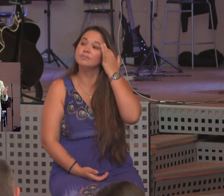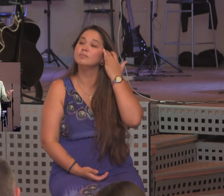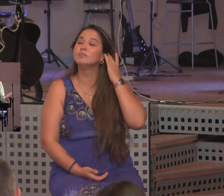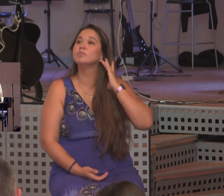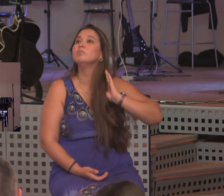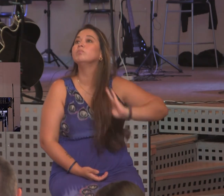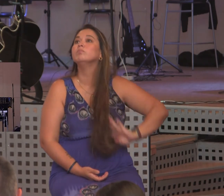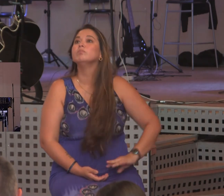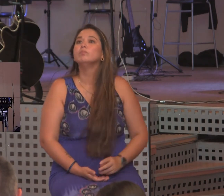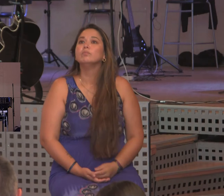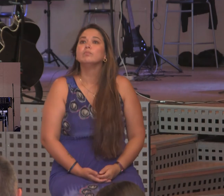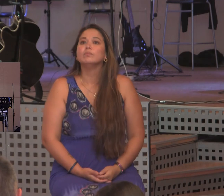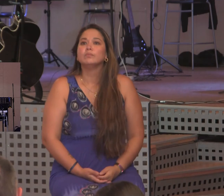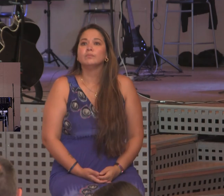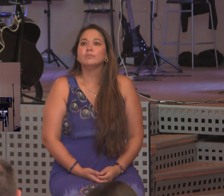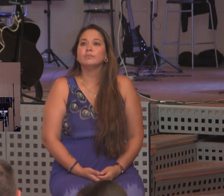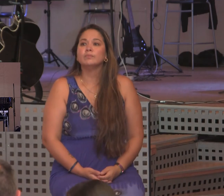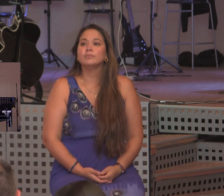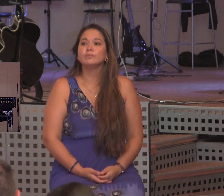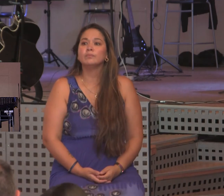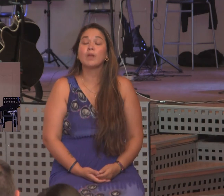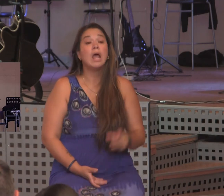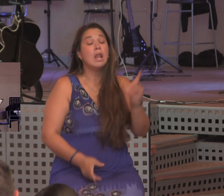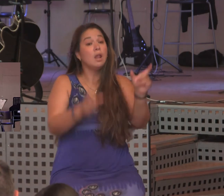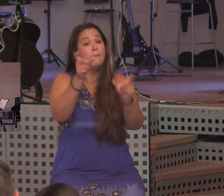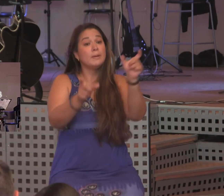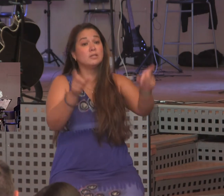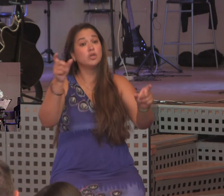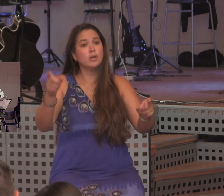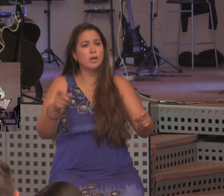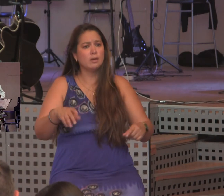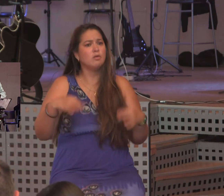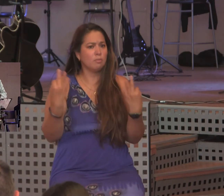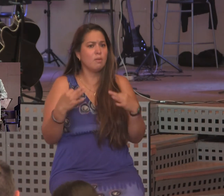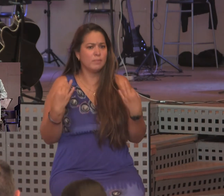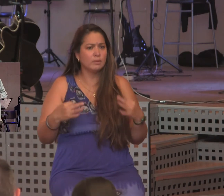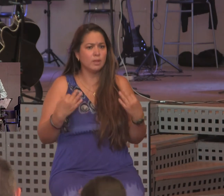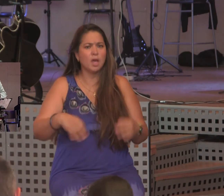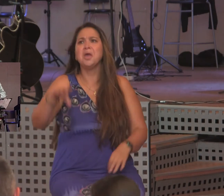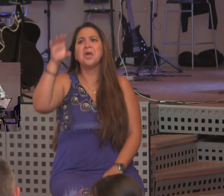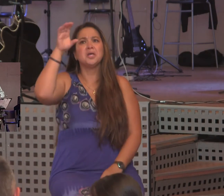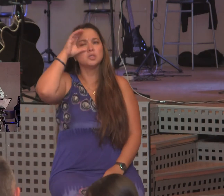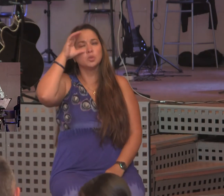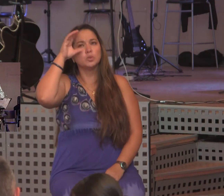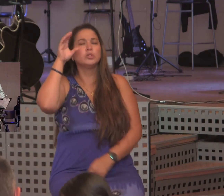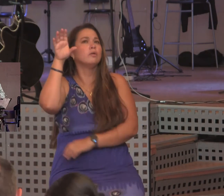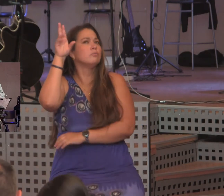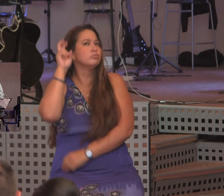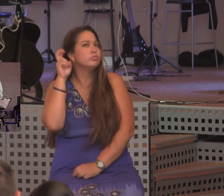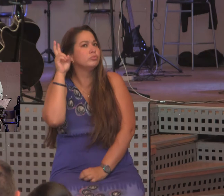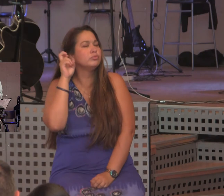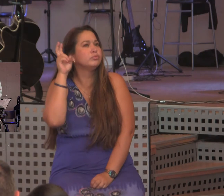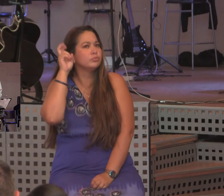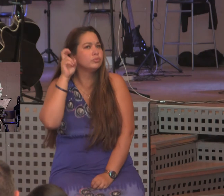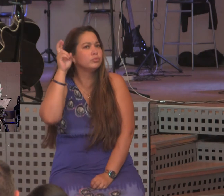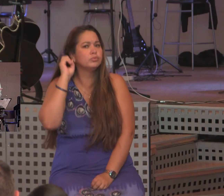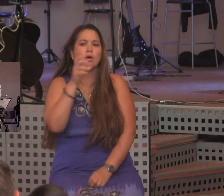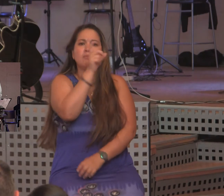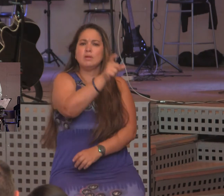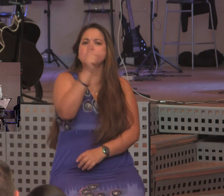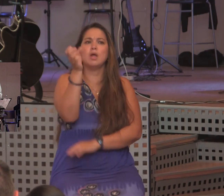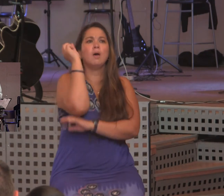y no está acostumbrado a oír un sermón de 1 hora. No. Estaban acostumbrados a oír. De hecho, los